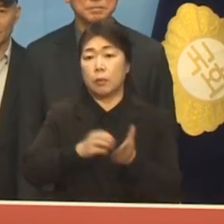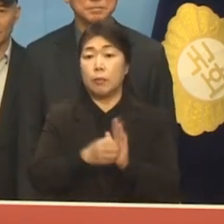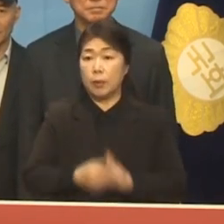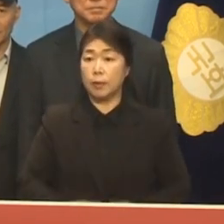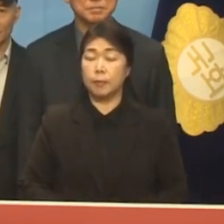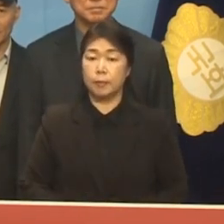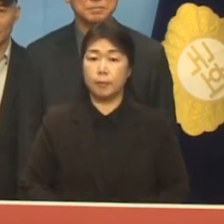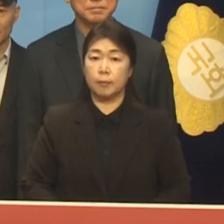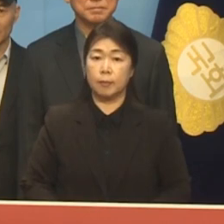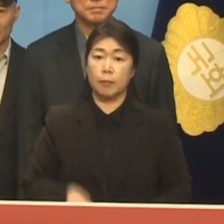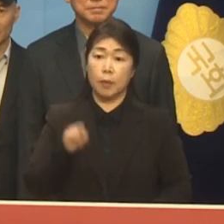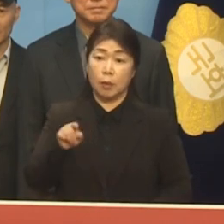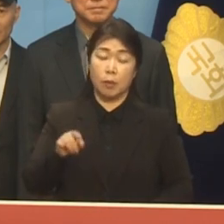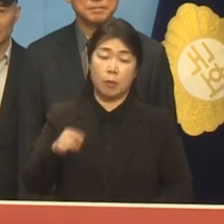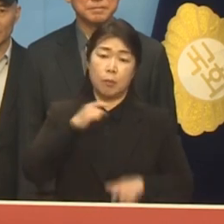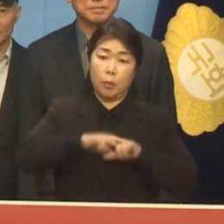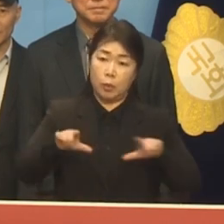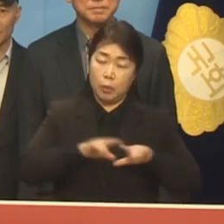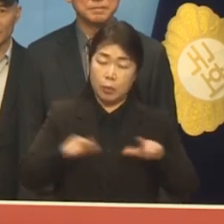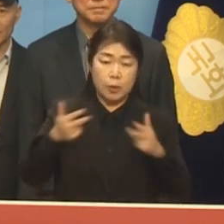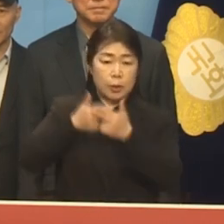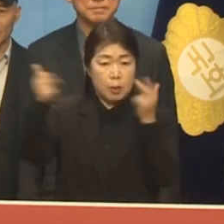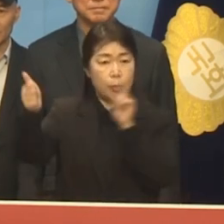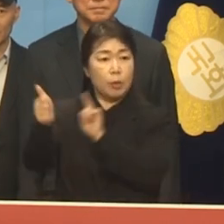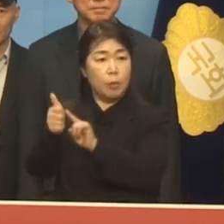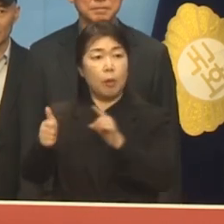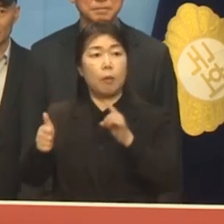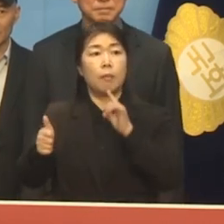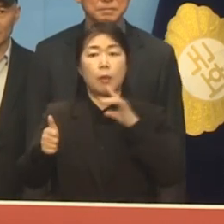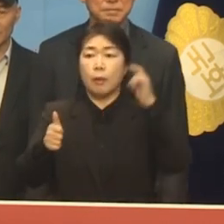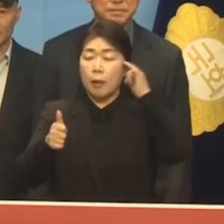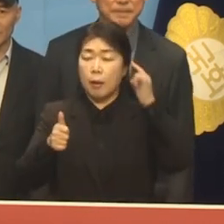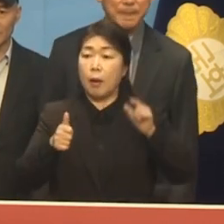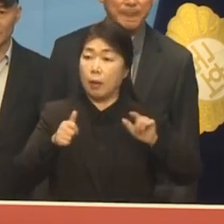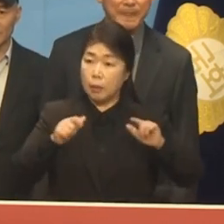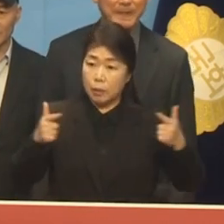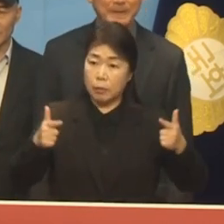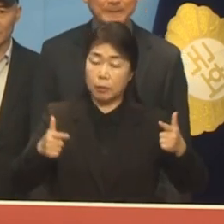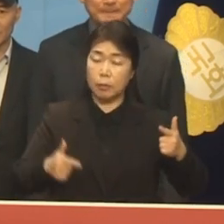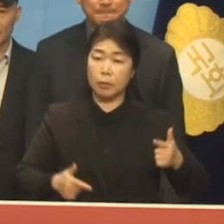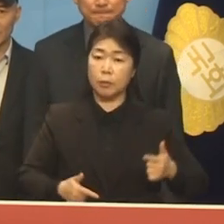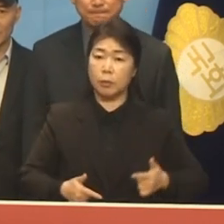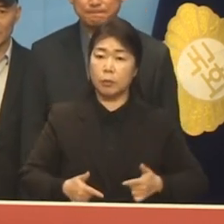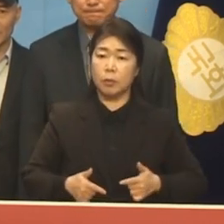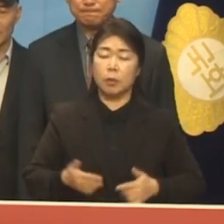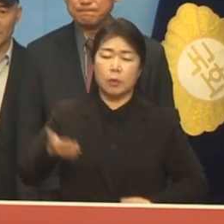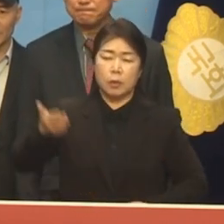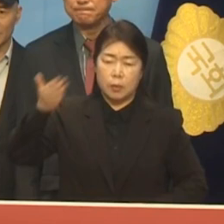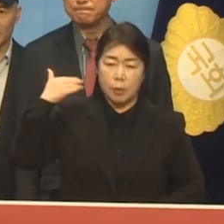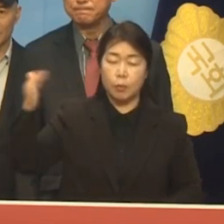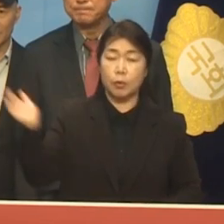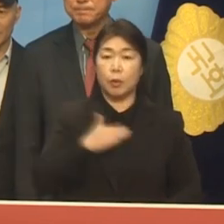이것은 단순하게 이재명 대표만의 문제가 아닌 오랫동안